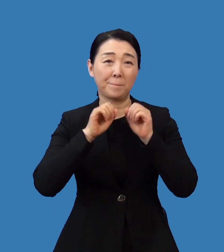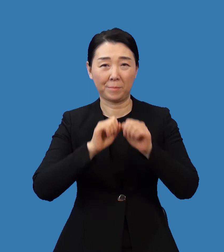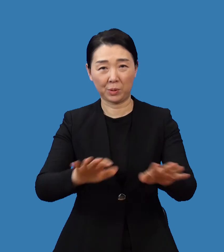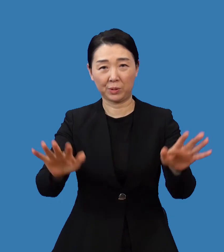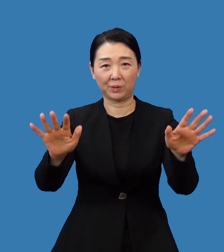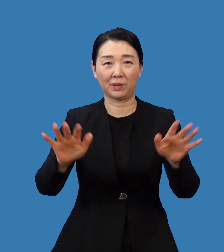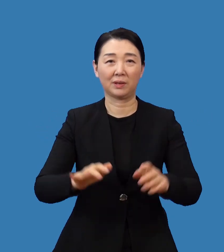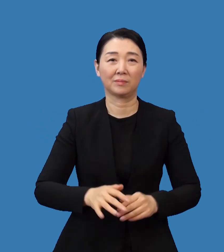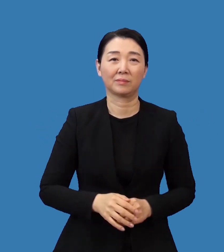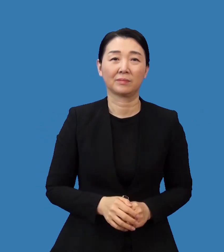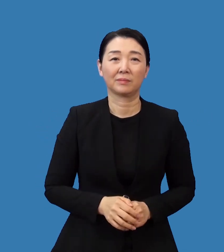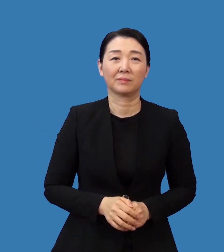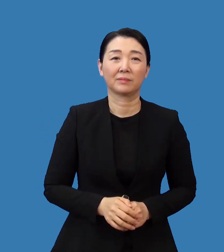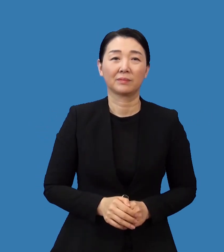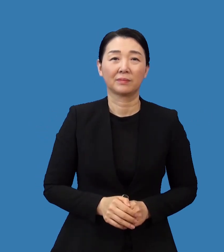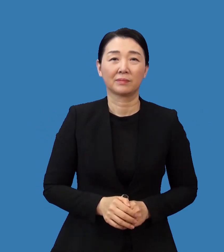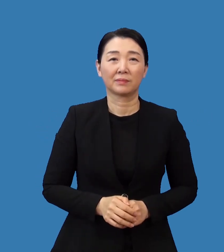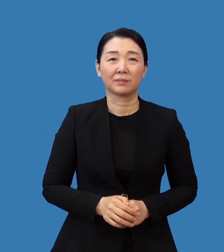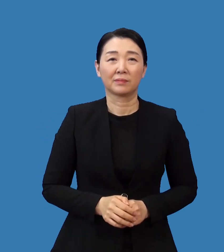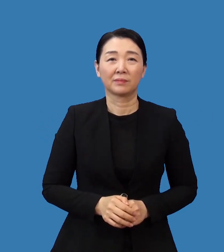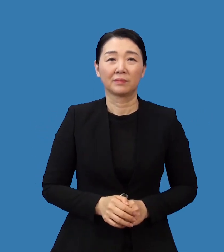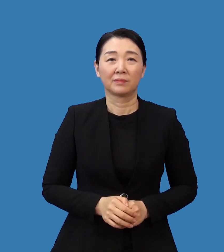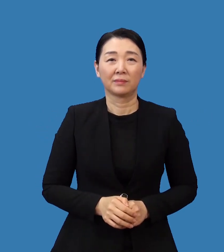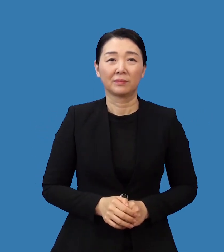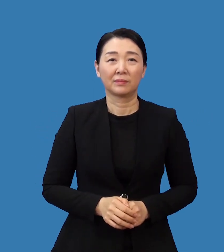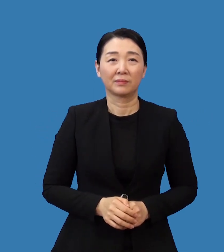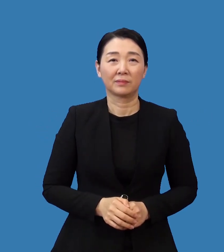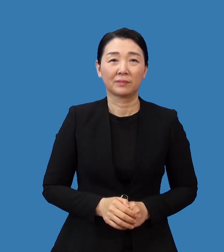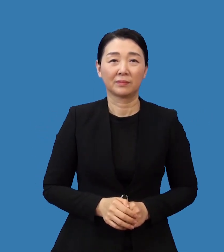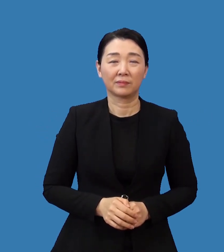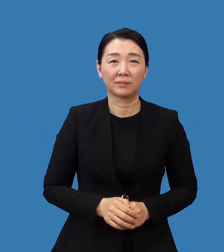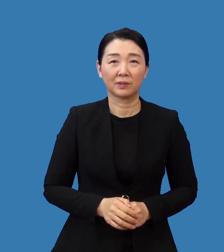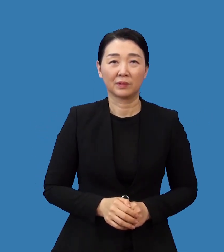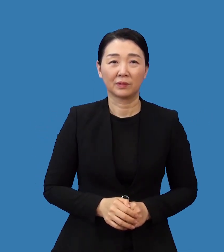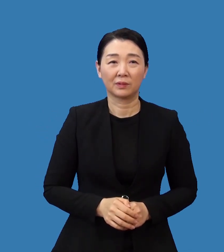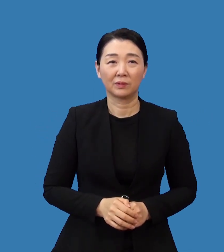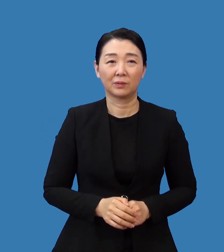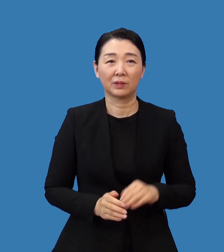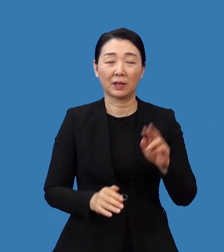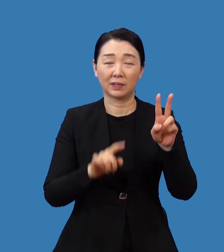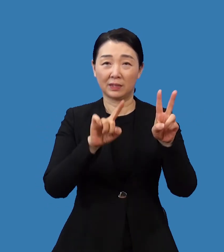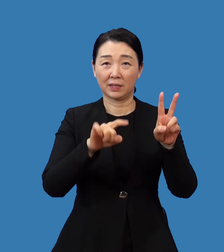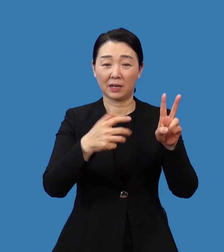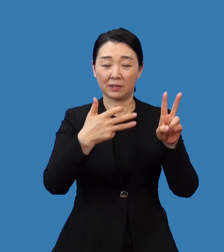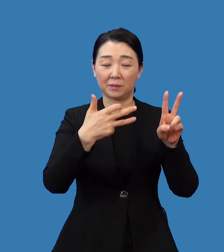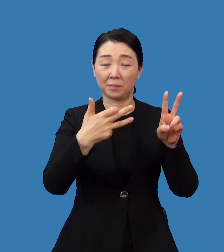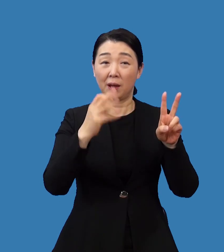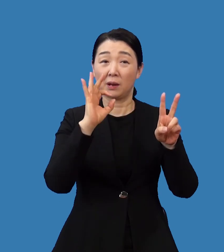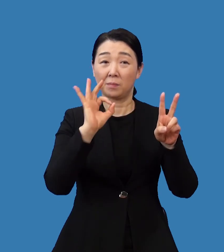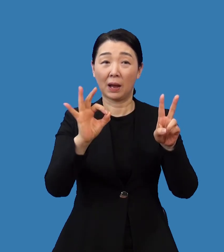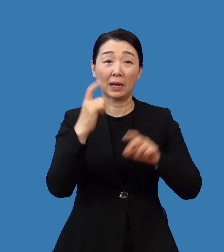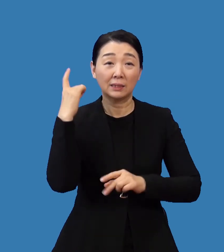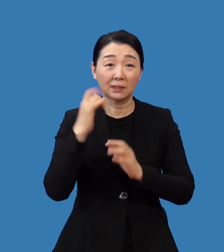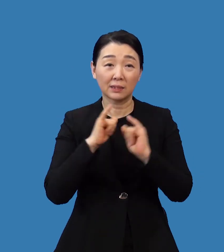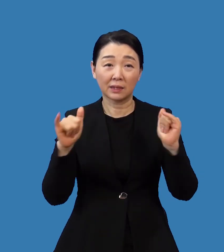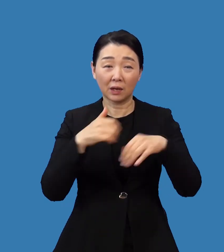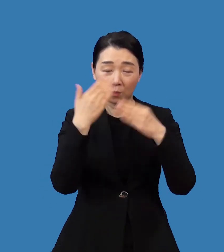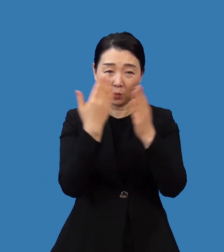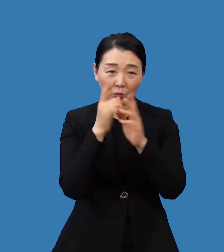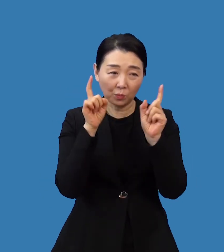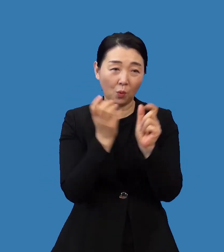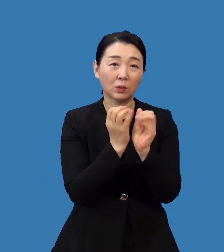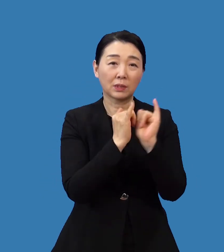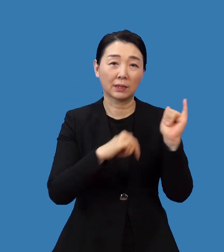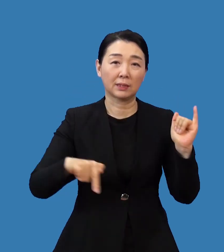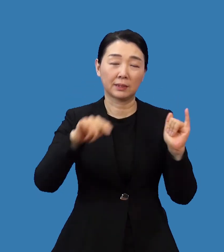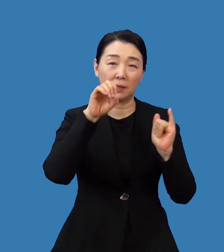이 말이 퍼뜨려 전했다. 자, 우리가 본문 18절에 보시면 듣는 자가 다 목자들이